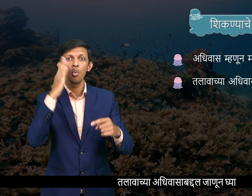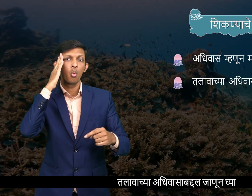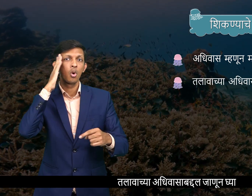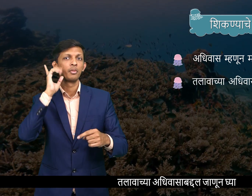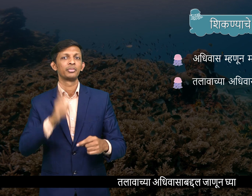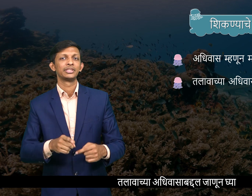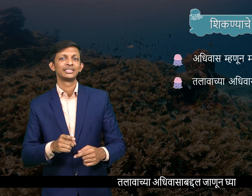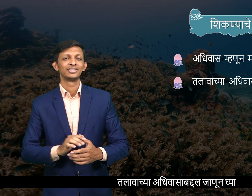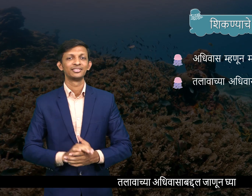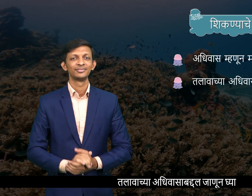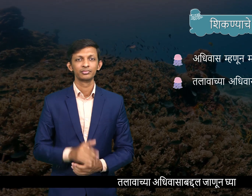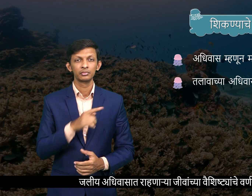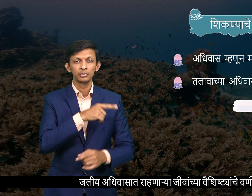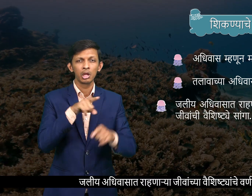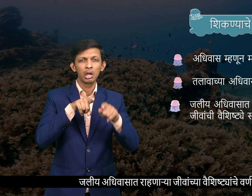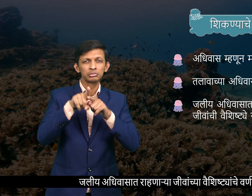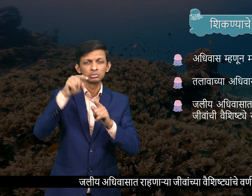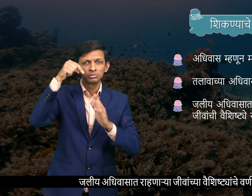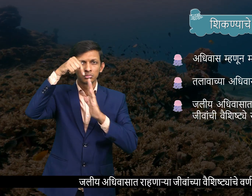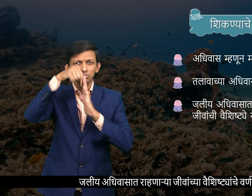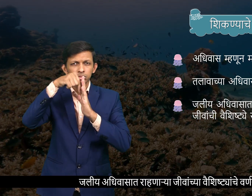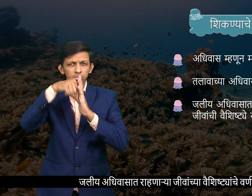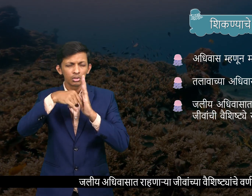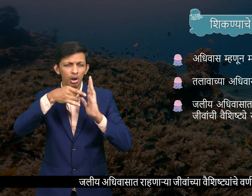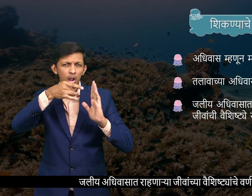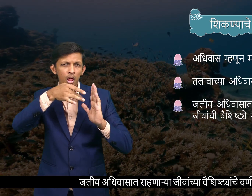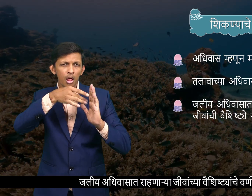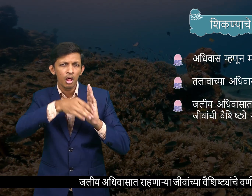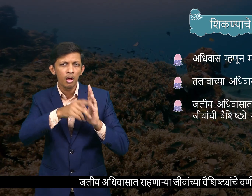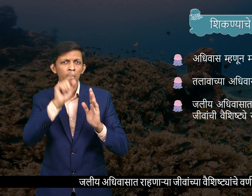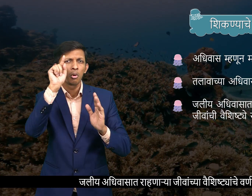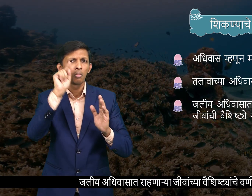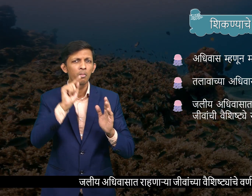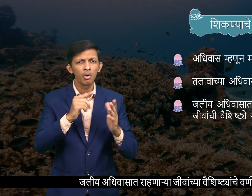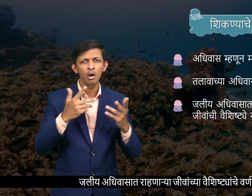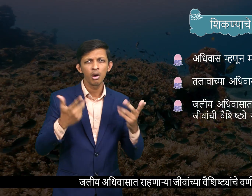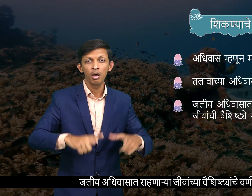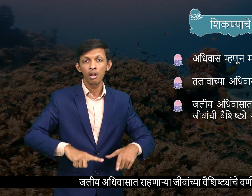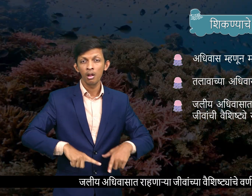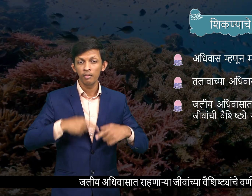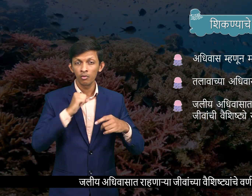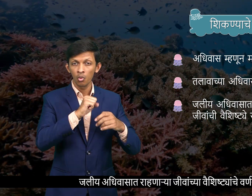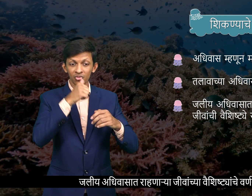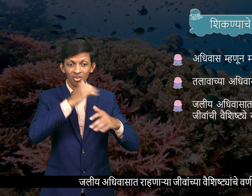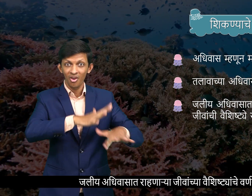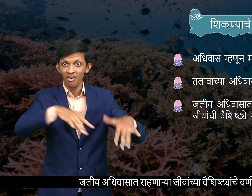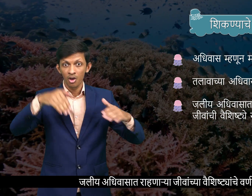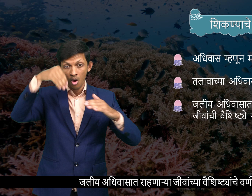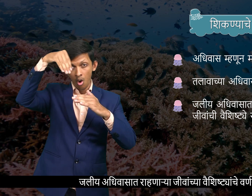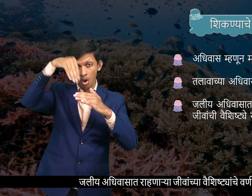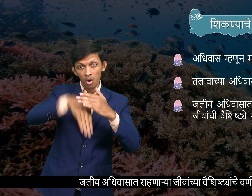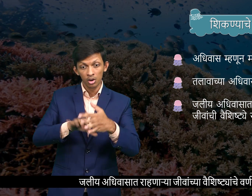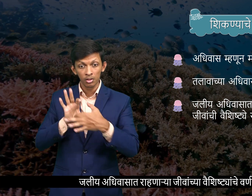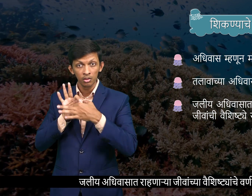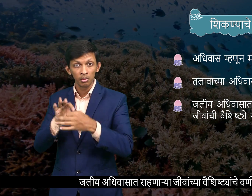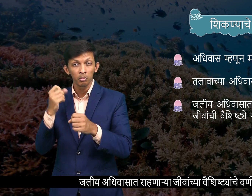घ्या. जलीय अधिवासात राहणाऱ्या जीवांच्या वैशिष्ट्यांचे वर्णन करा.